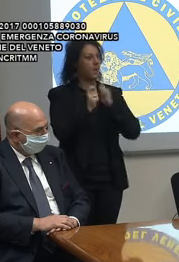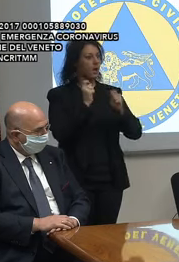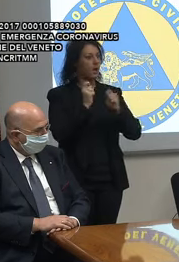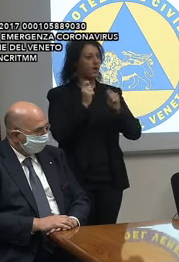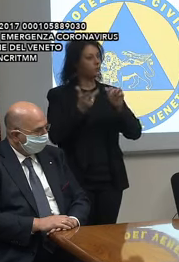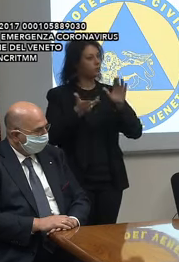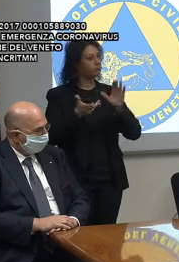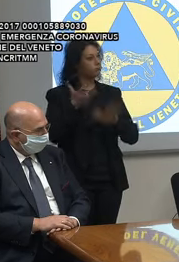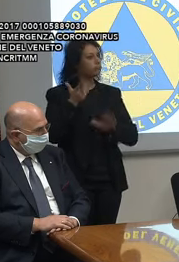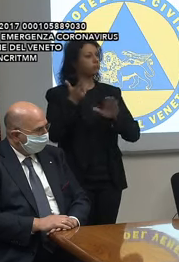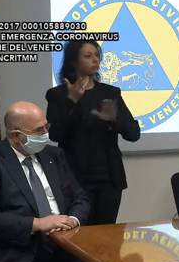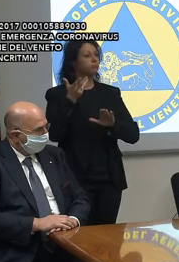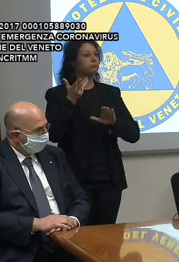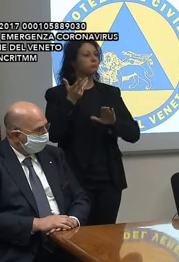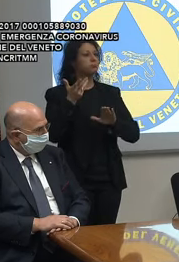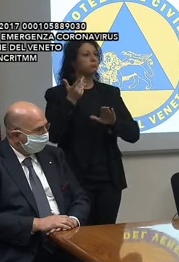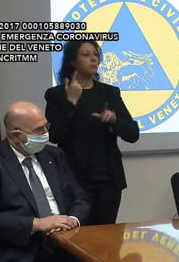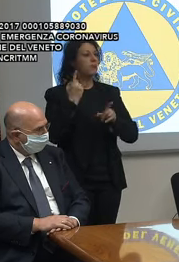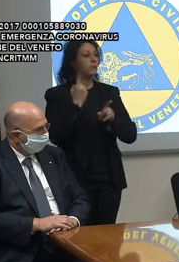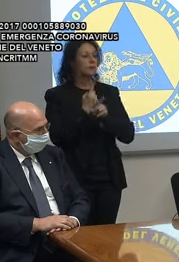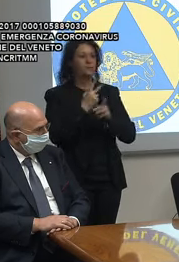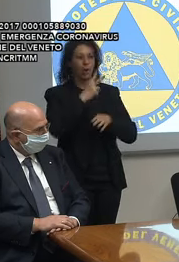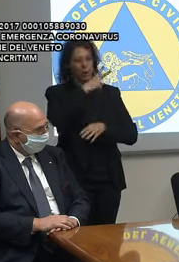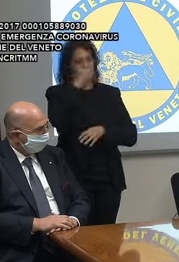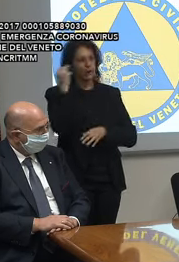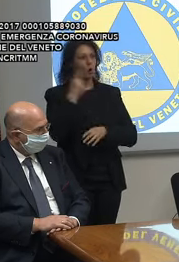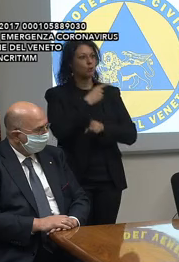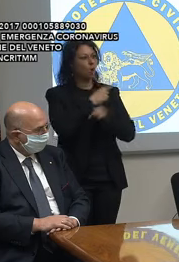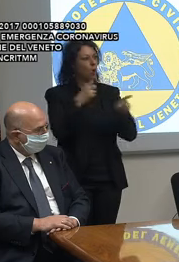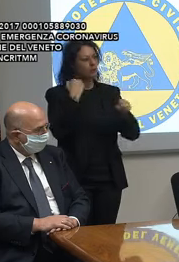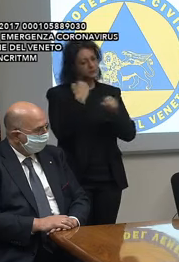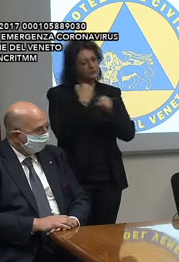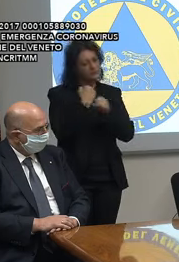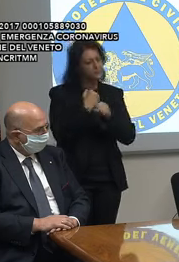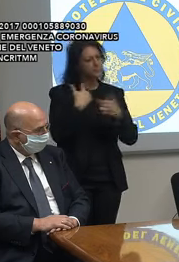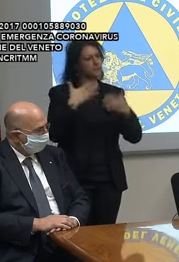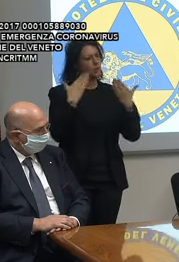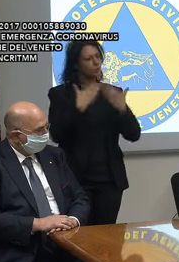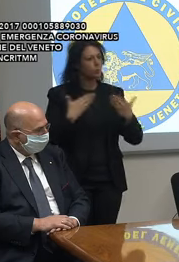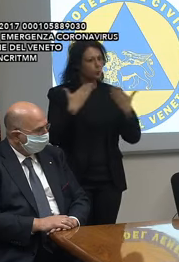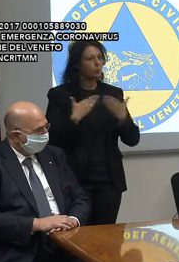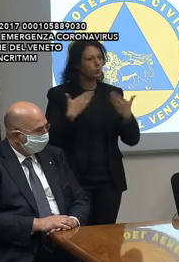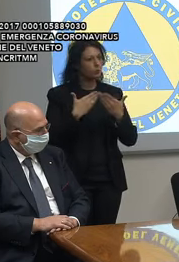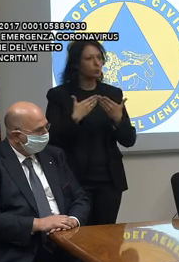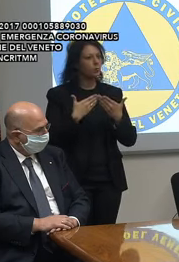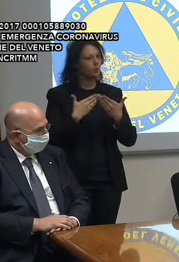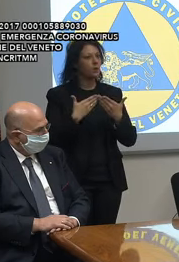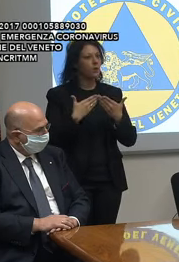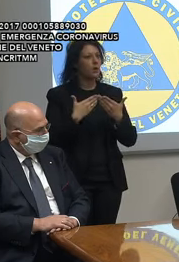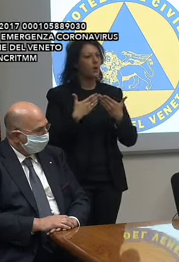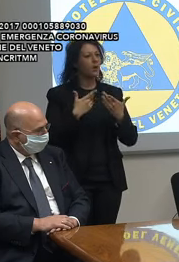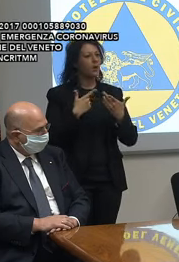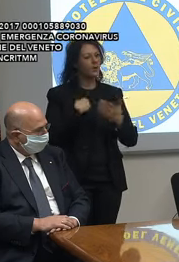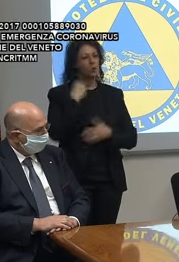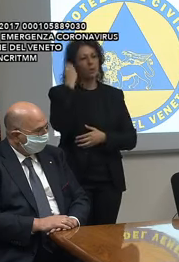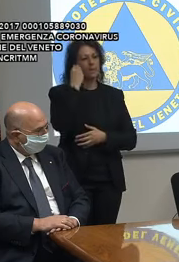il vero riconoscimento che possiamo dare ai tanti che hanno lavorato, che hanno studiato, insomma. Io penso che avere questo supporto